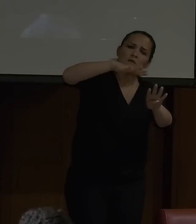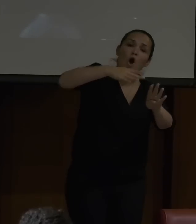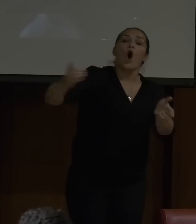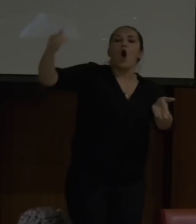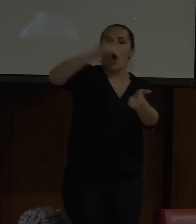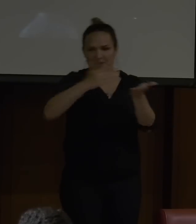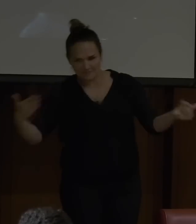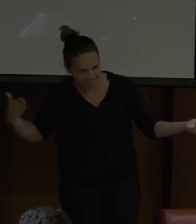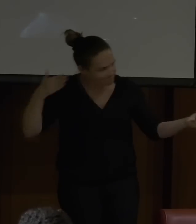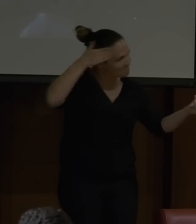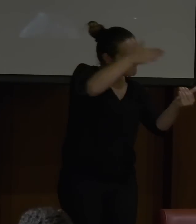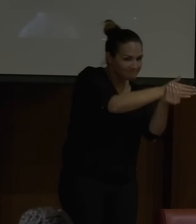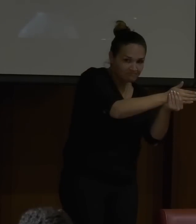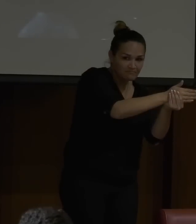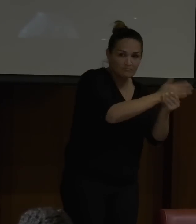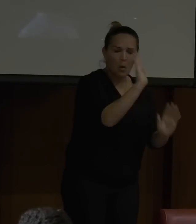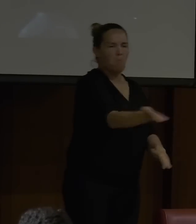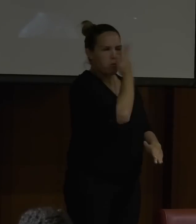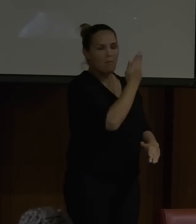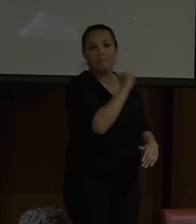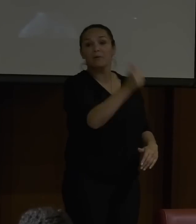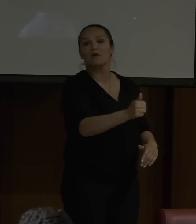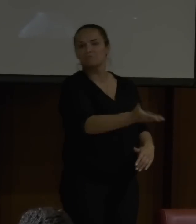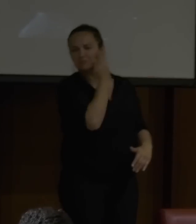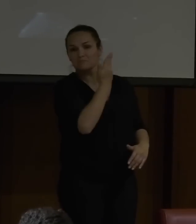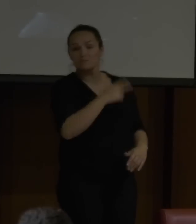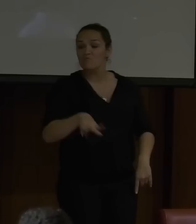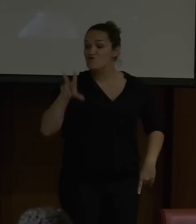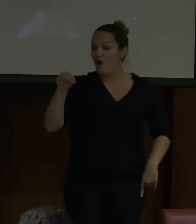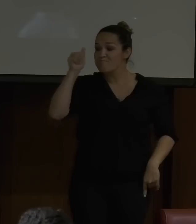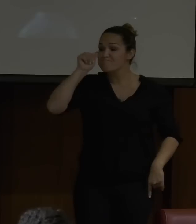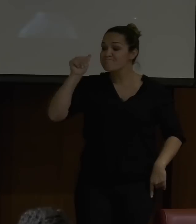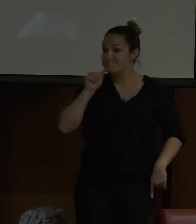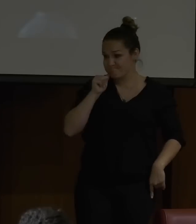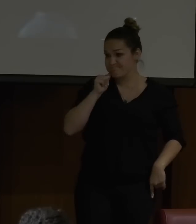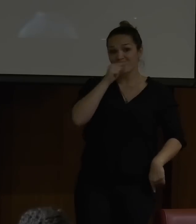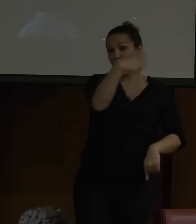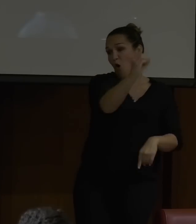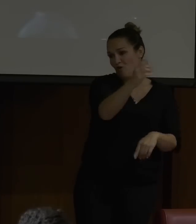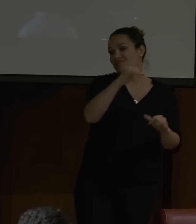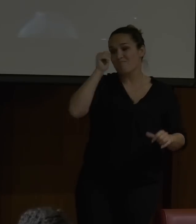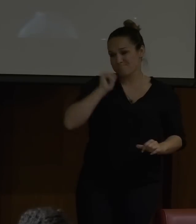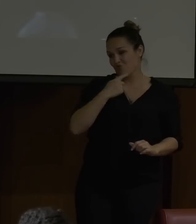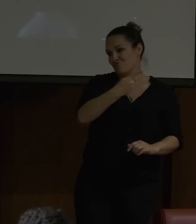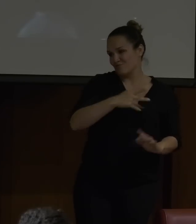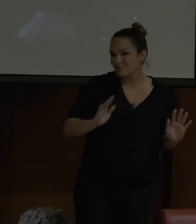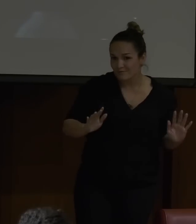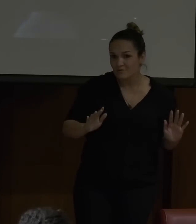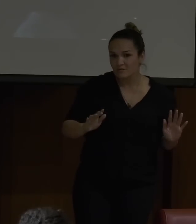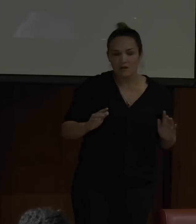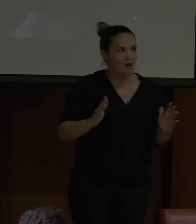plan. Esta vez recibió un portazo más fuerte. Le dijo, estoy embarazada de Luis Alberto Sequeira. Lo